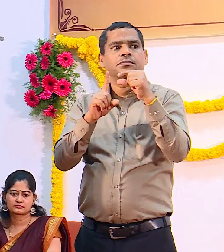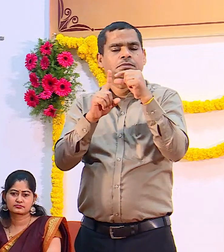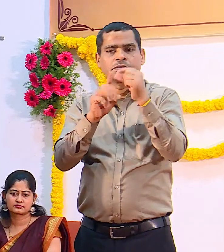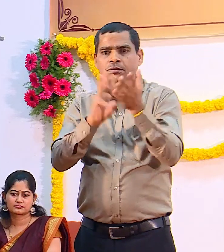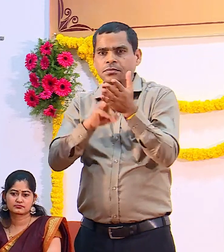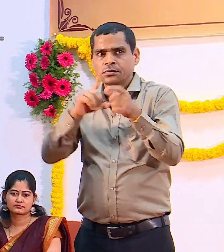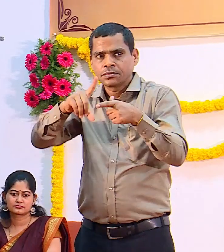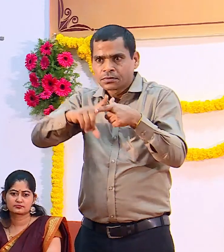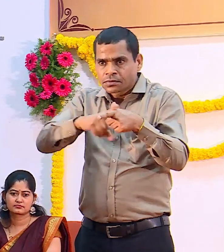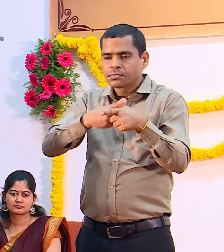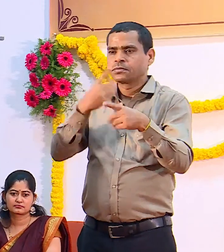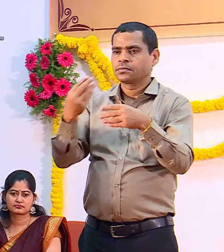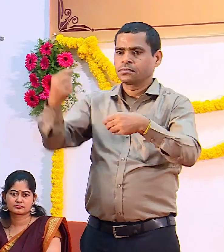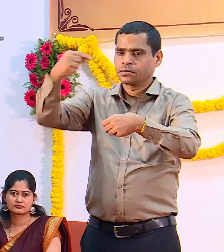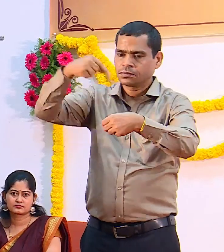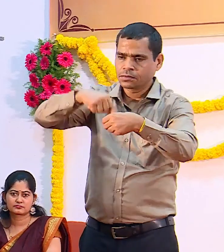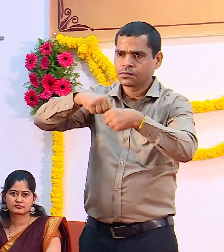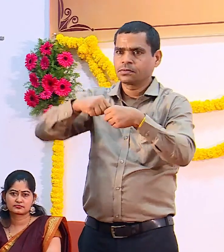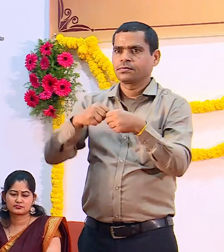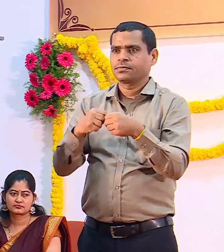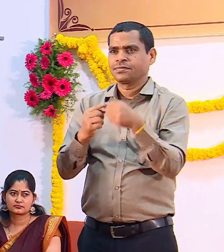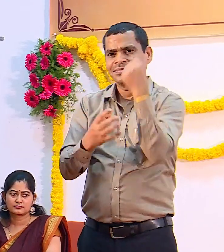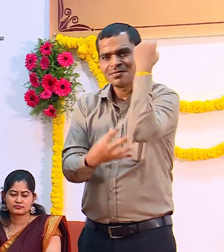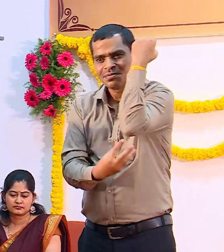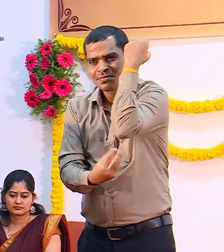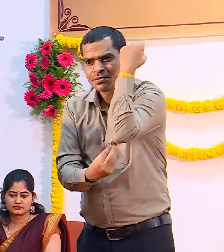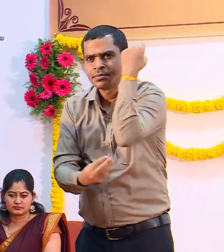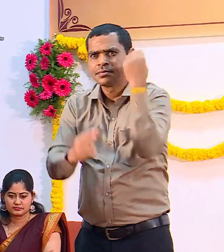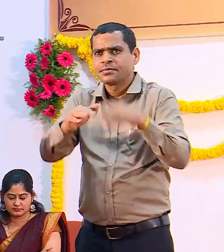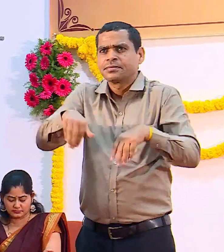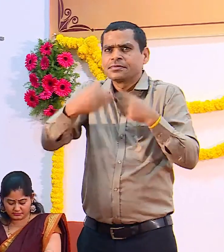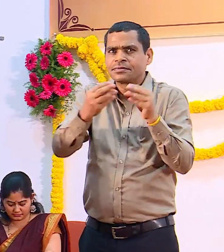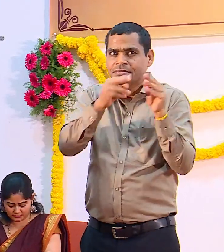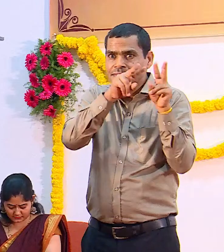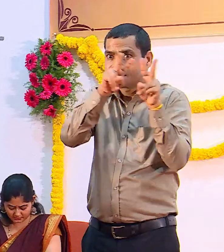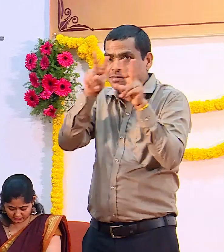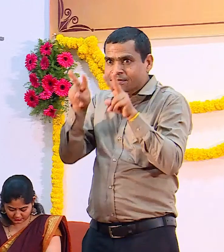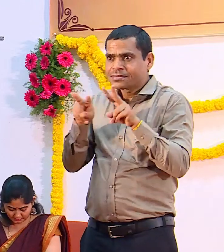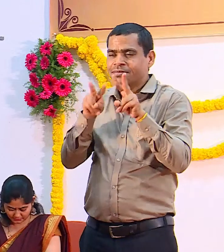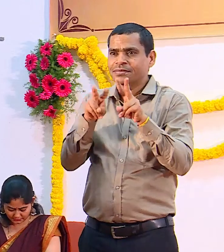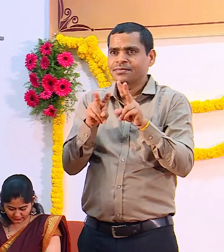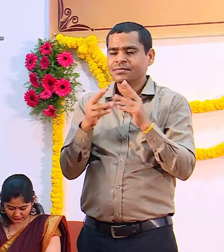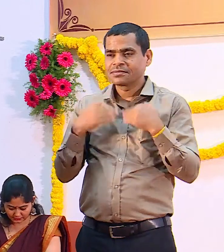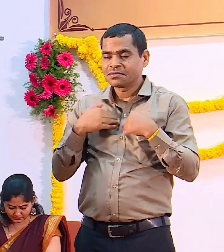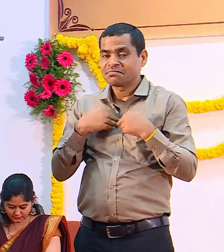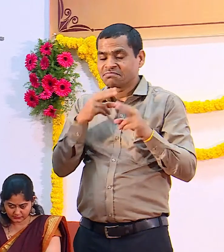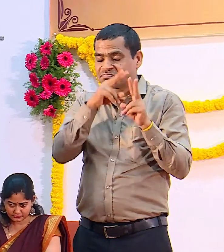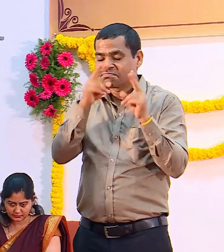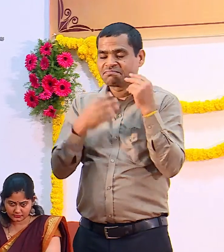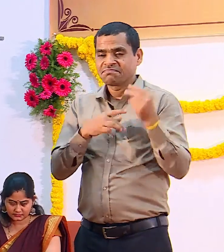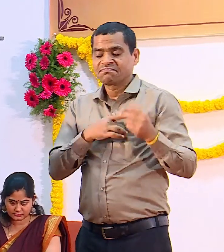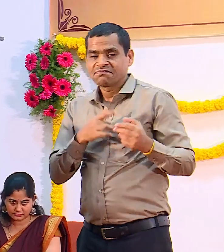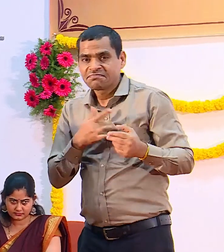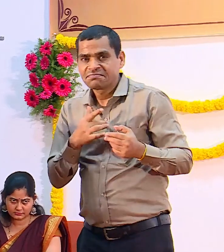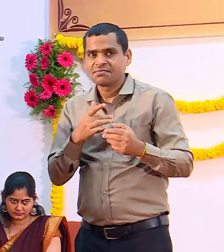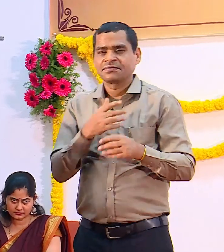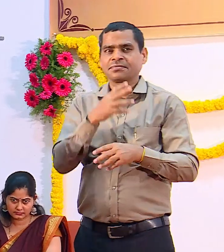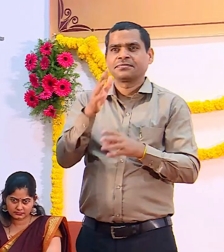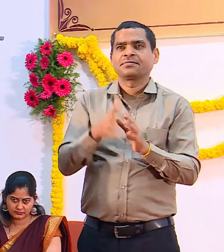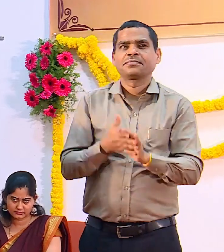इनको समाविष्ट कर सकें, जिससे कि जो गरीब तबके के लोग हैं, आज मुझे देख के मतलब ये लगा कि जैसे